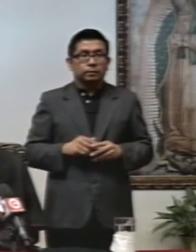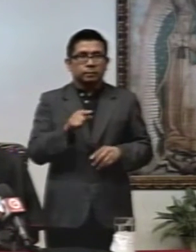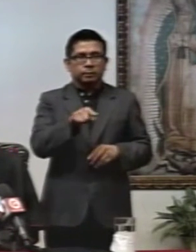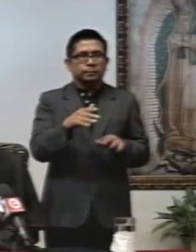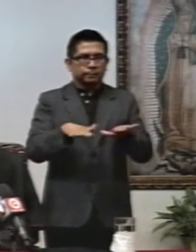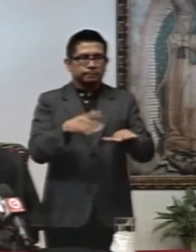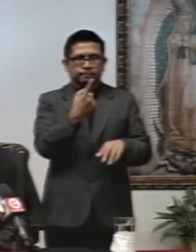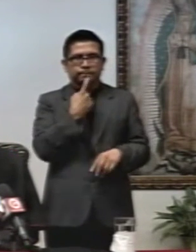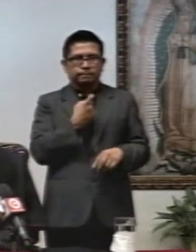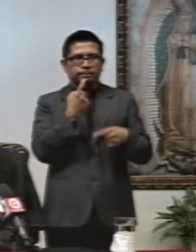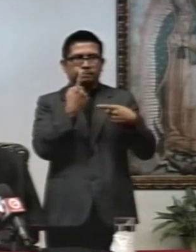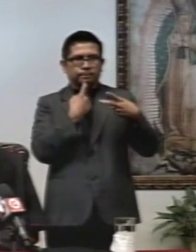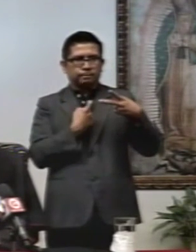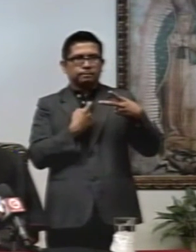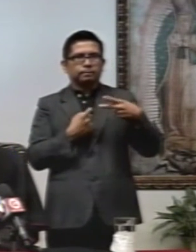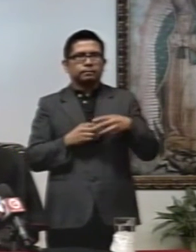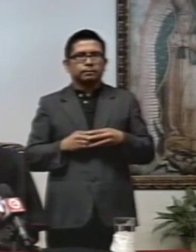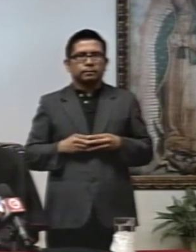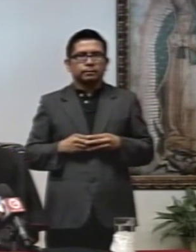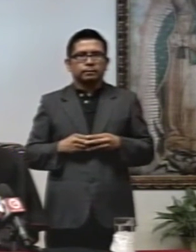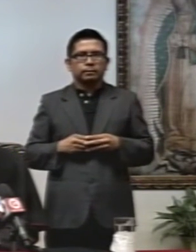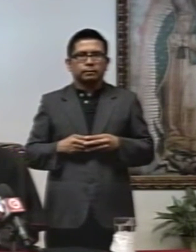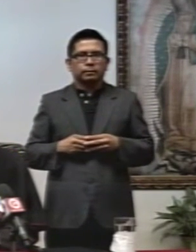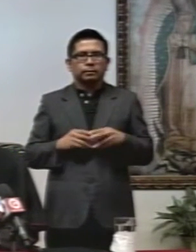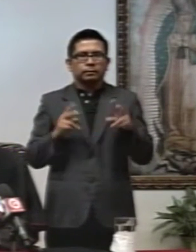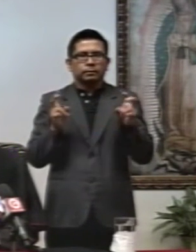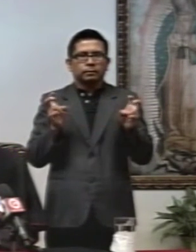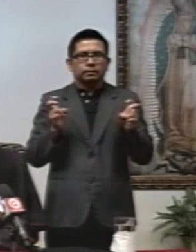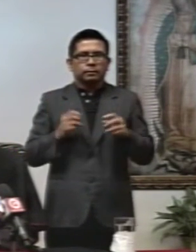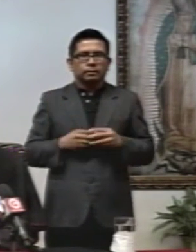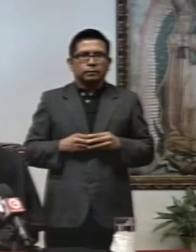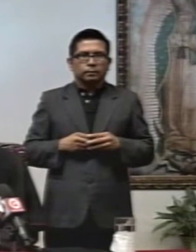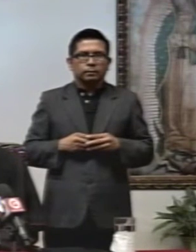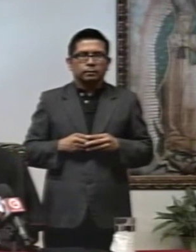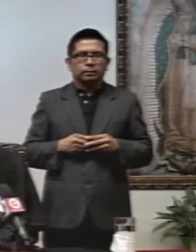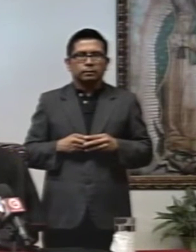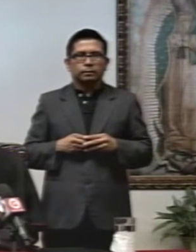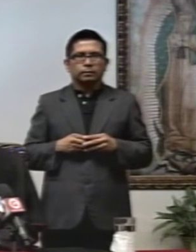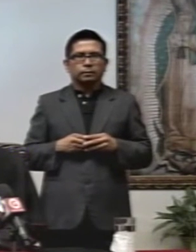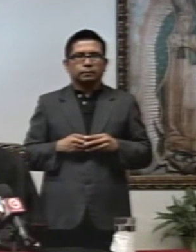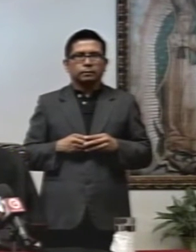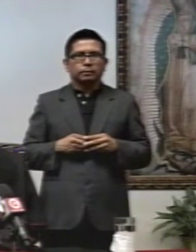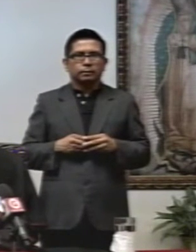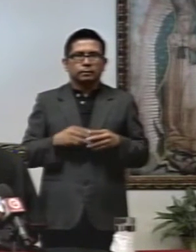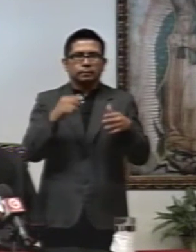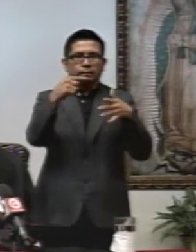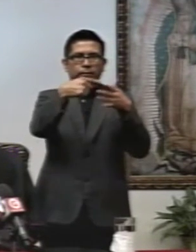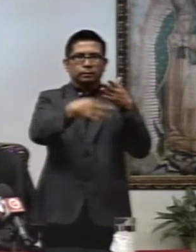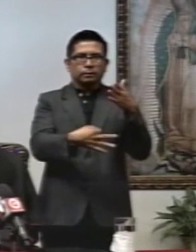por las dos preguntas. En cuanto a la ley